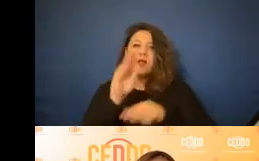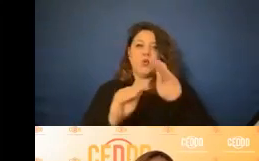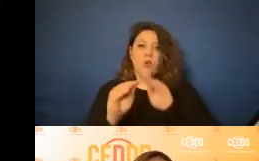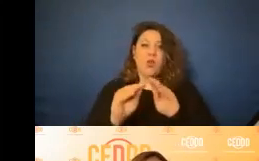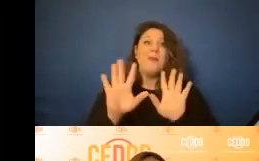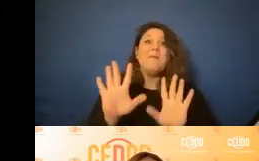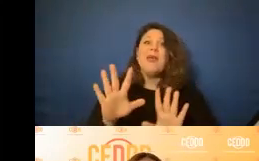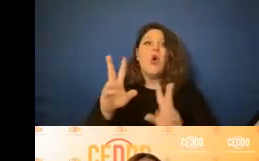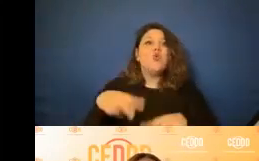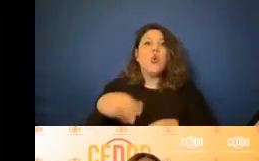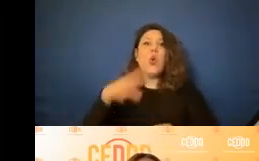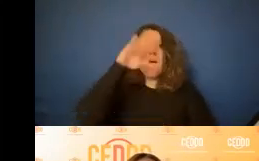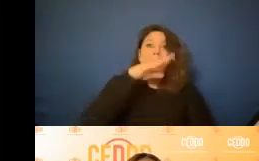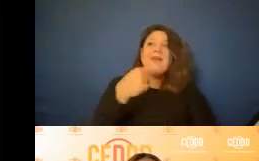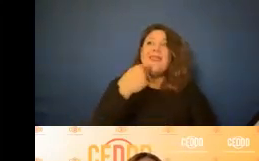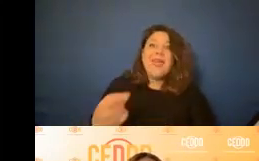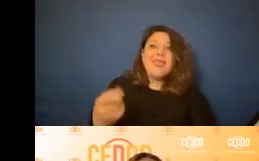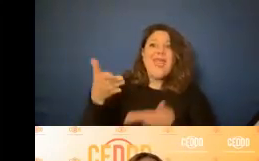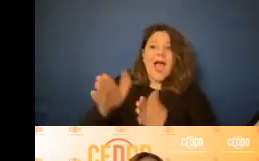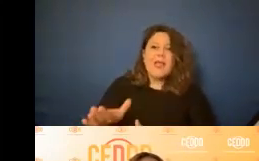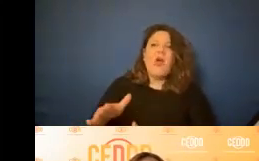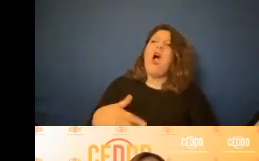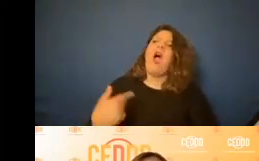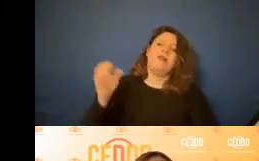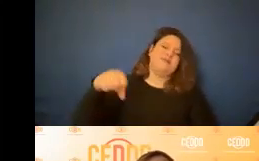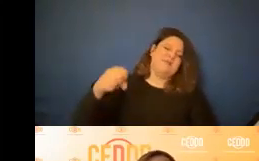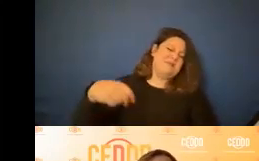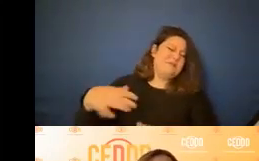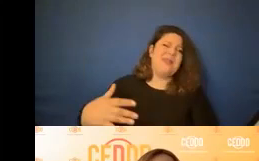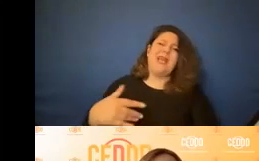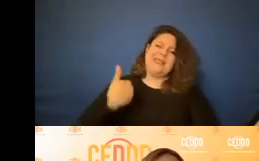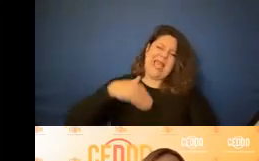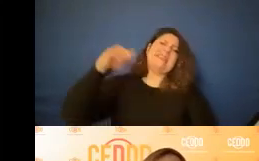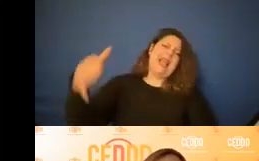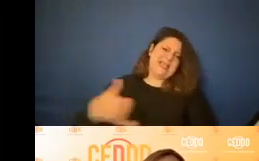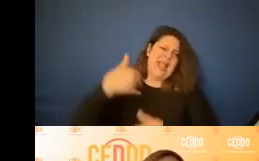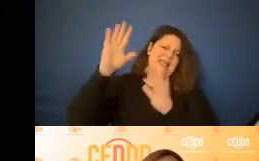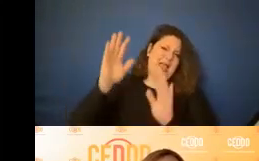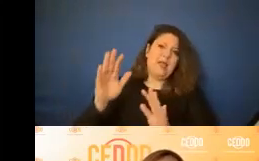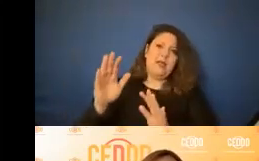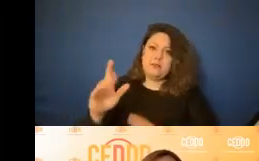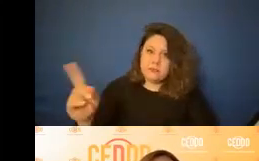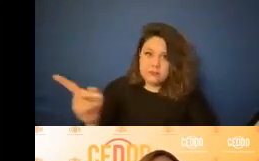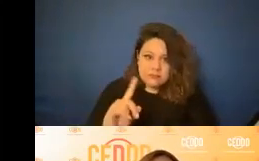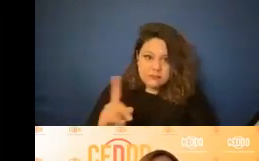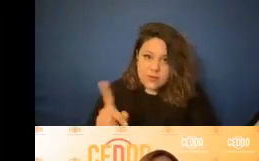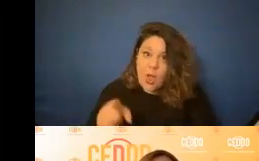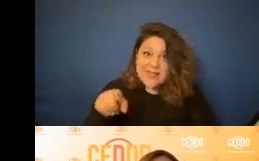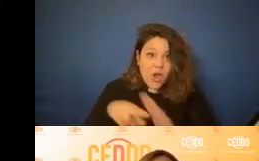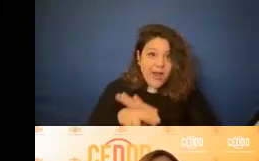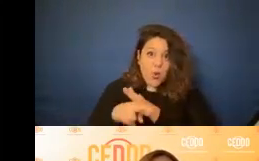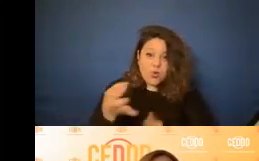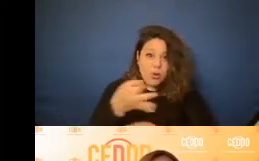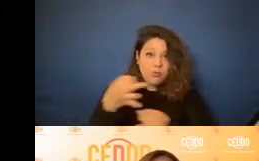favor, que ya se cansarán, que no es para tanto. Si tú te pegas, te defiendes, tú pegas. Esos no son los recursos adecuados. O